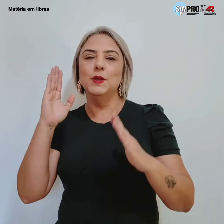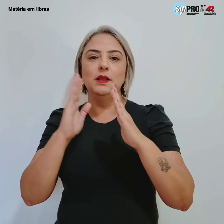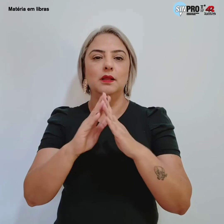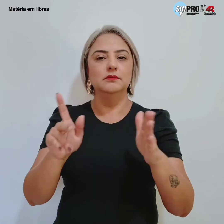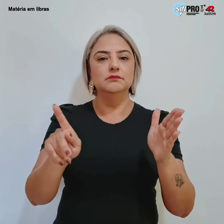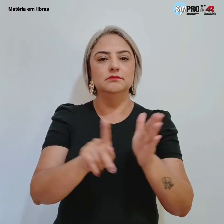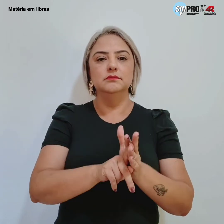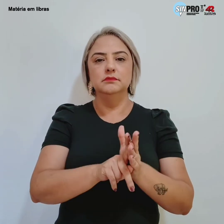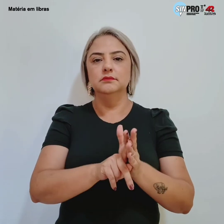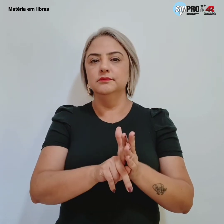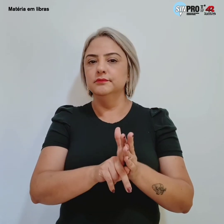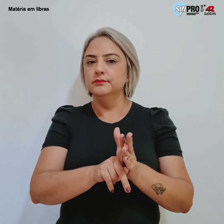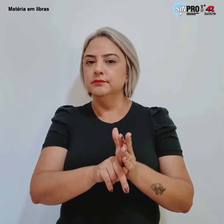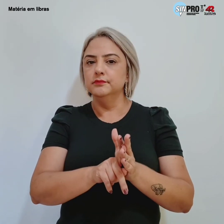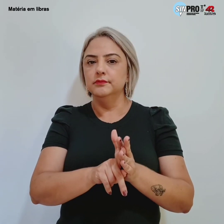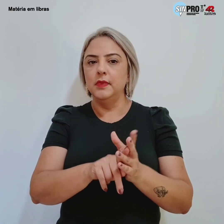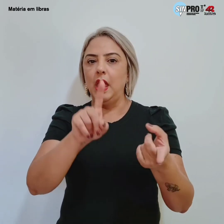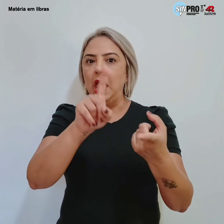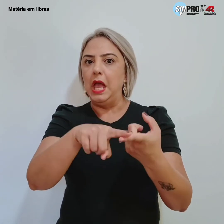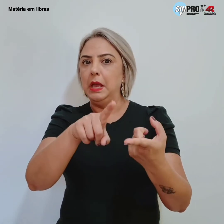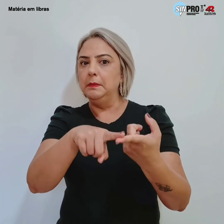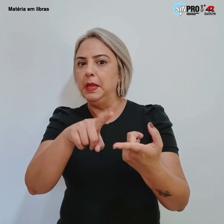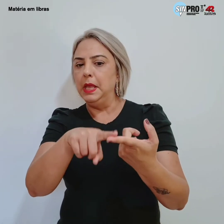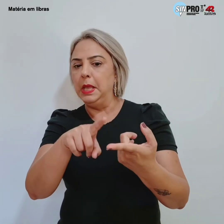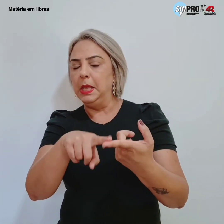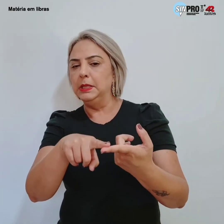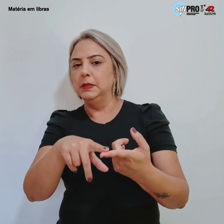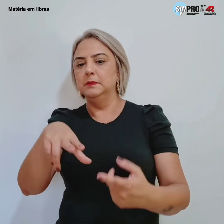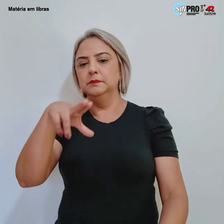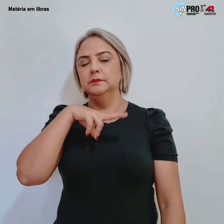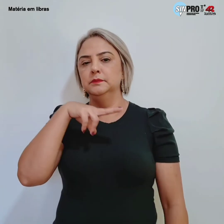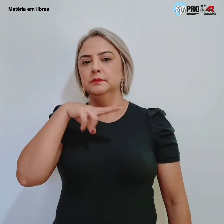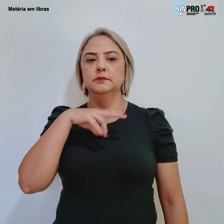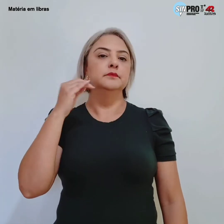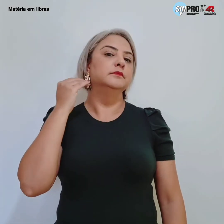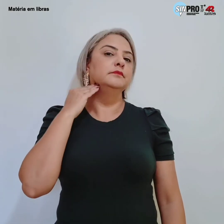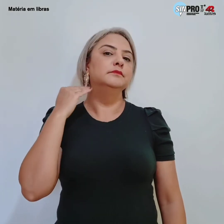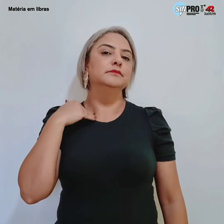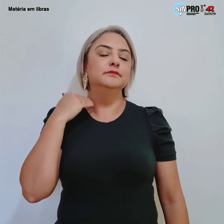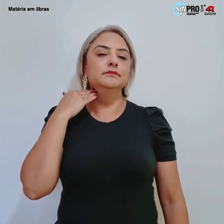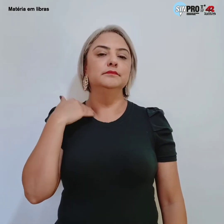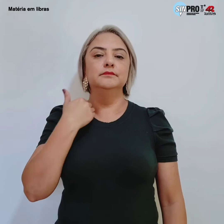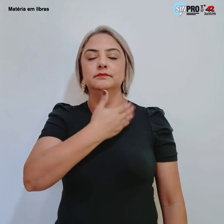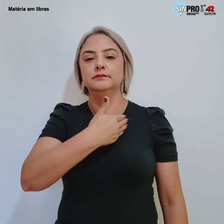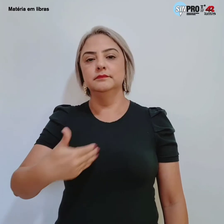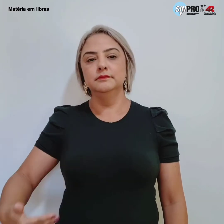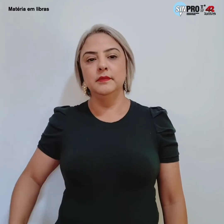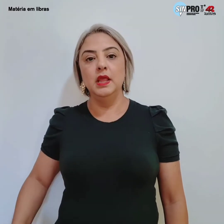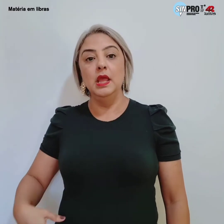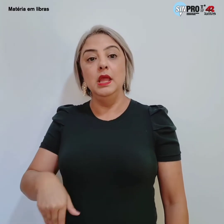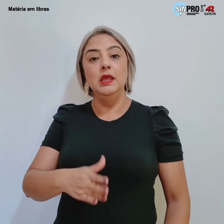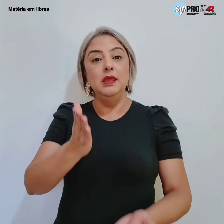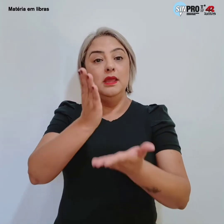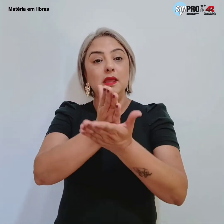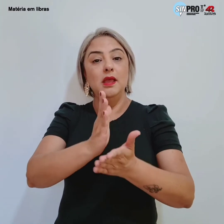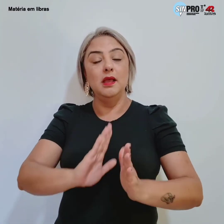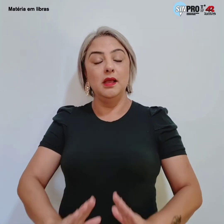casa própria está completamente ameaçado pela privatização dos bancos públicos e pela extinção do